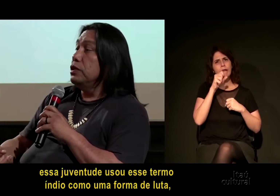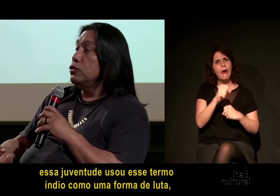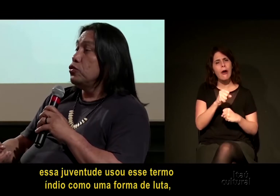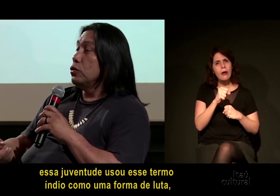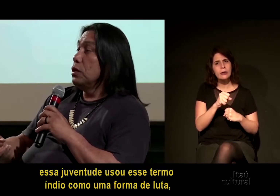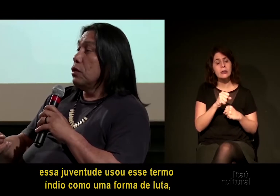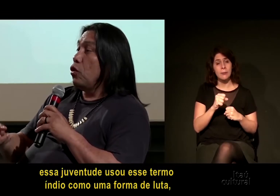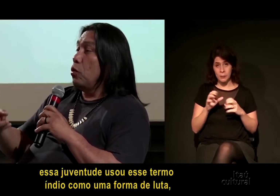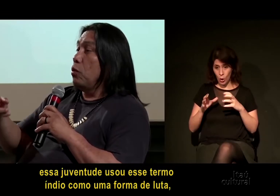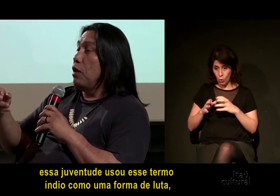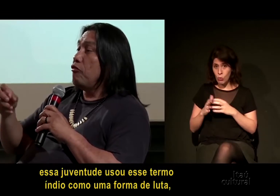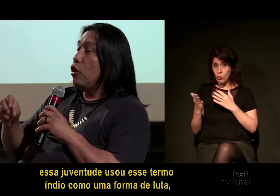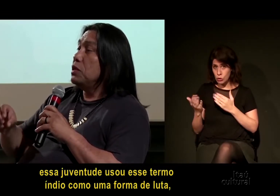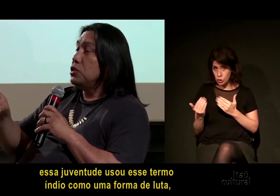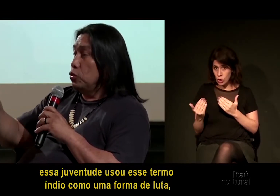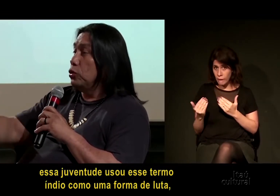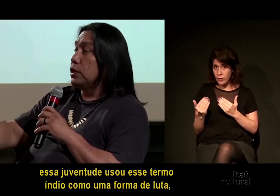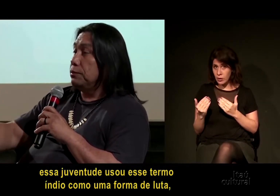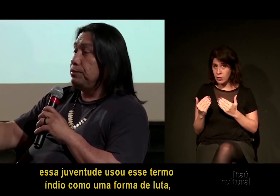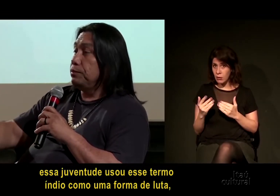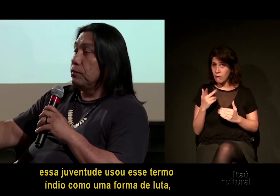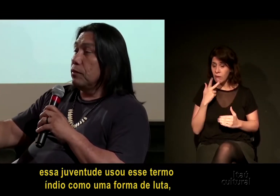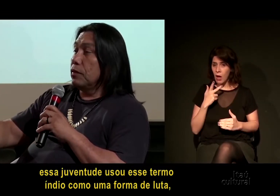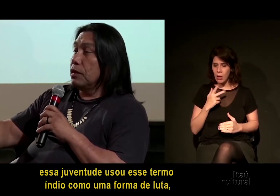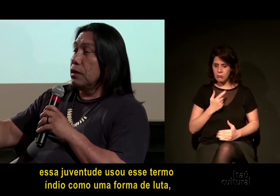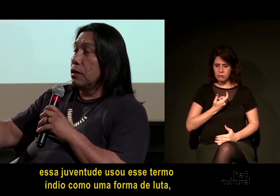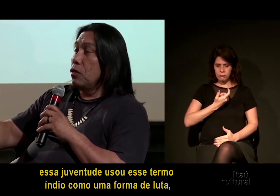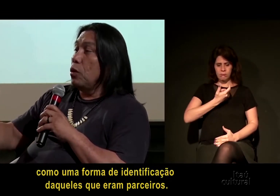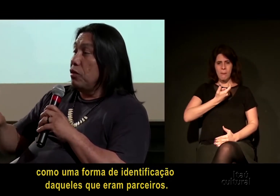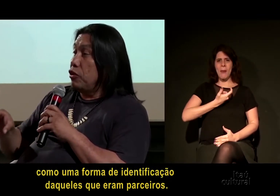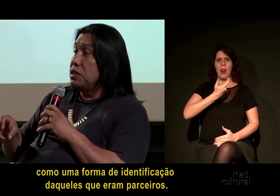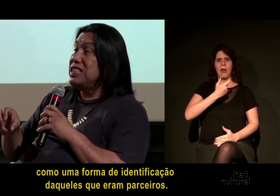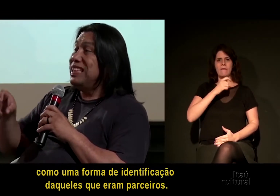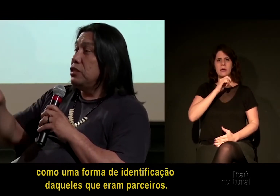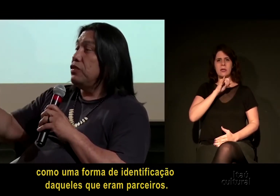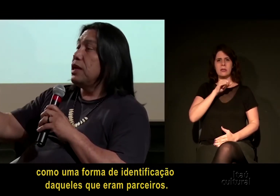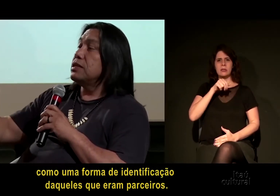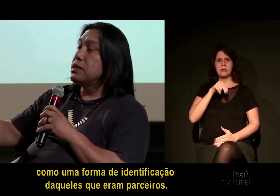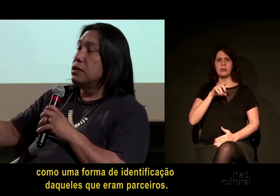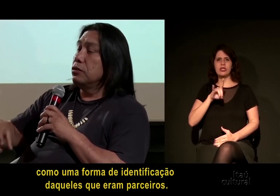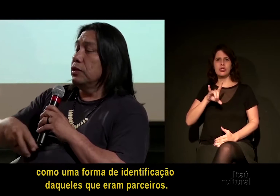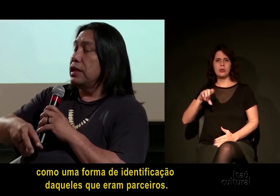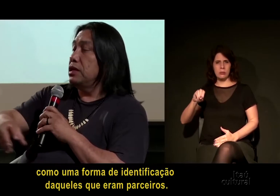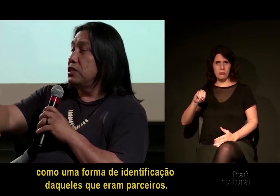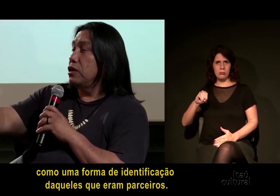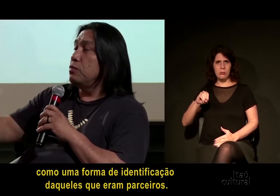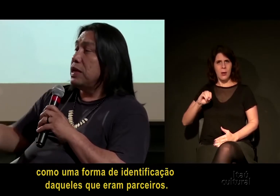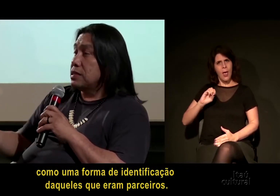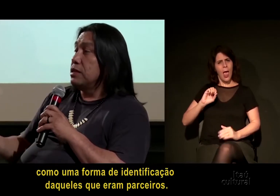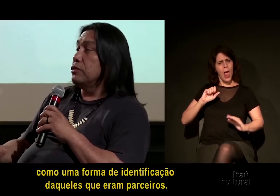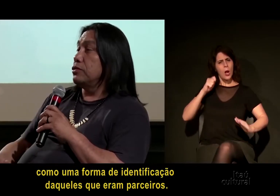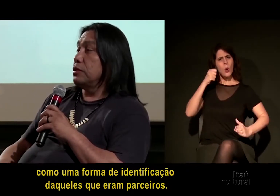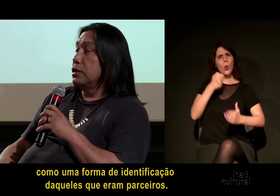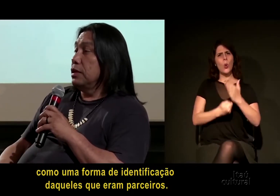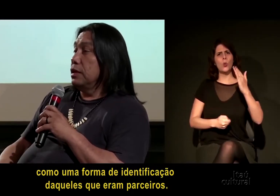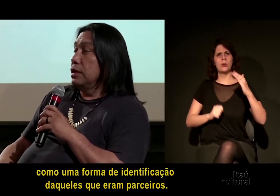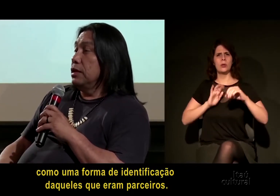índio como uma forma de luta, como uma forma de identificação daqueles que eram parceiros. Então,